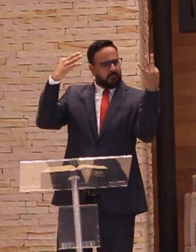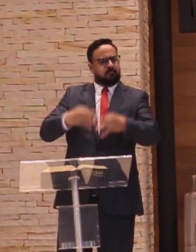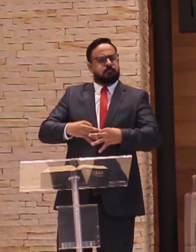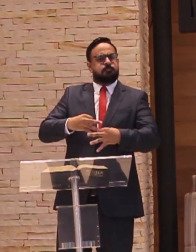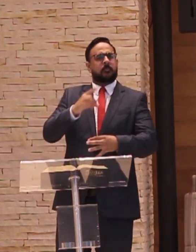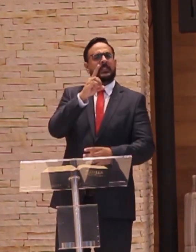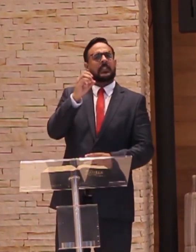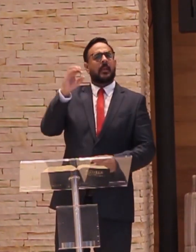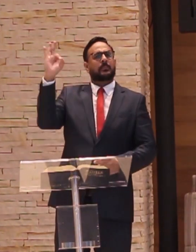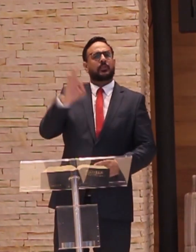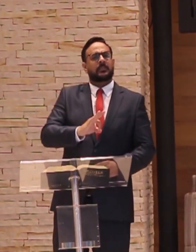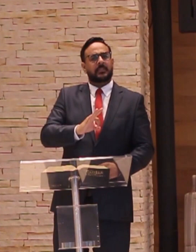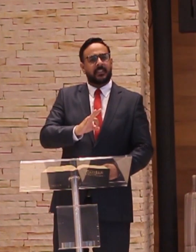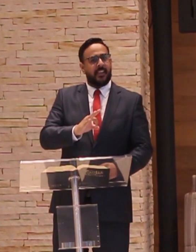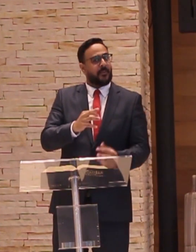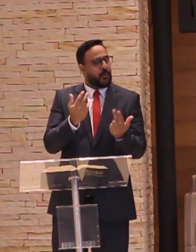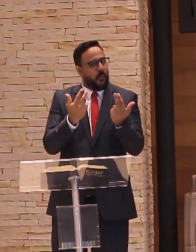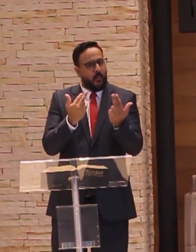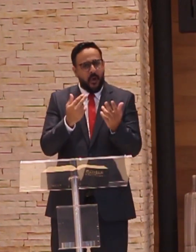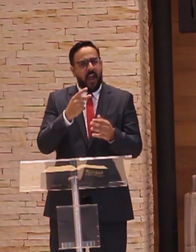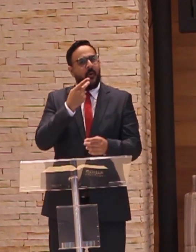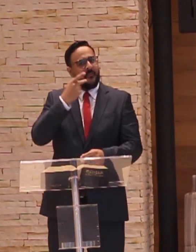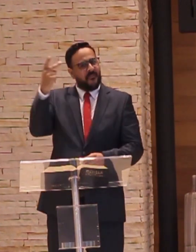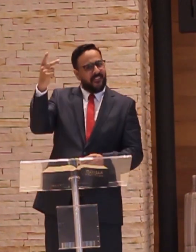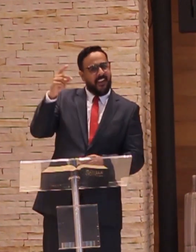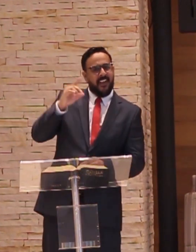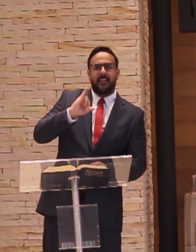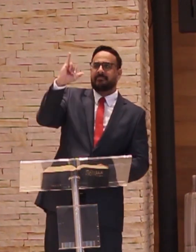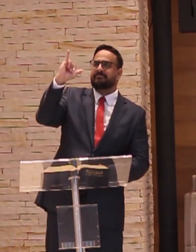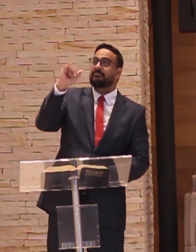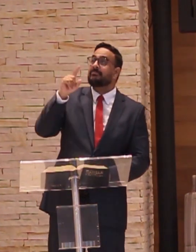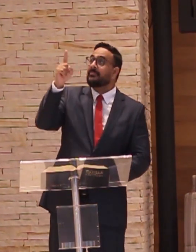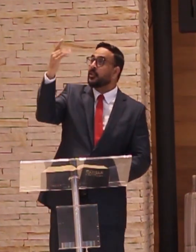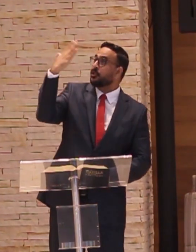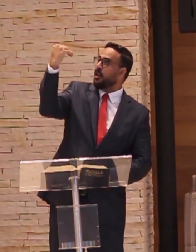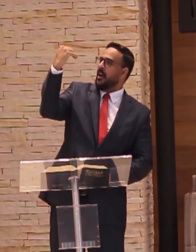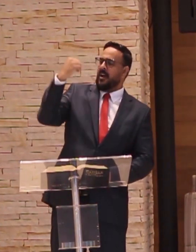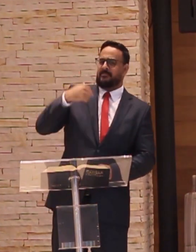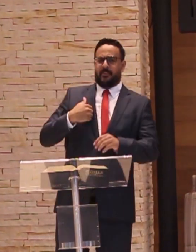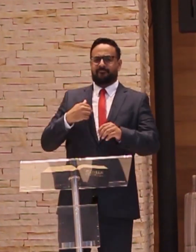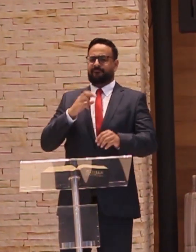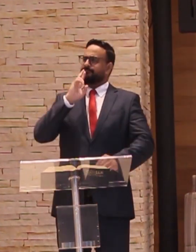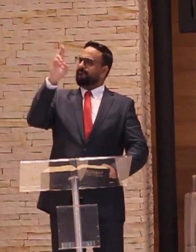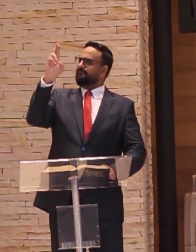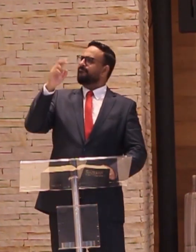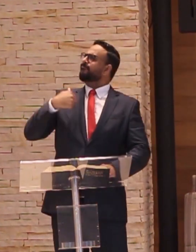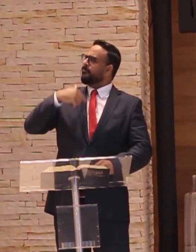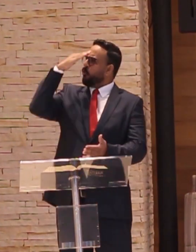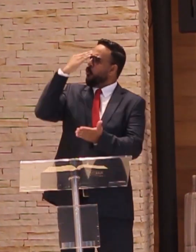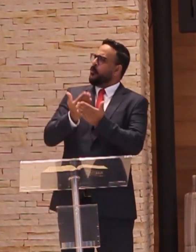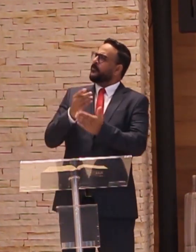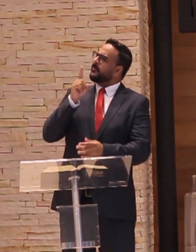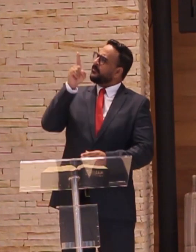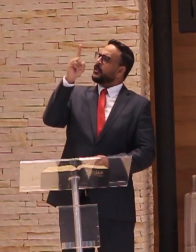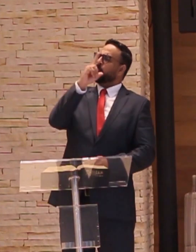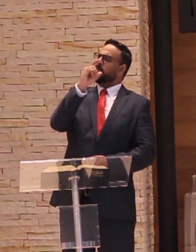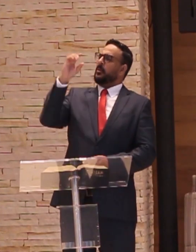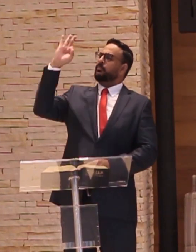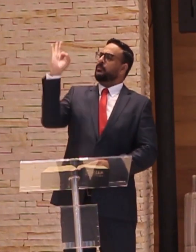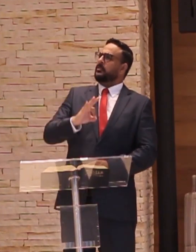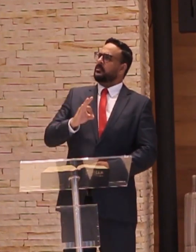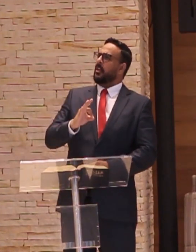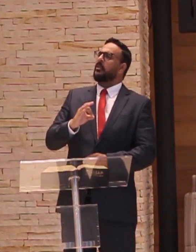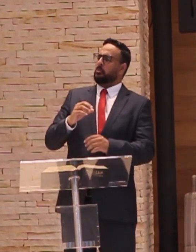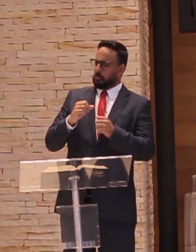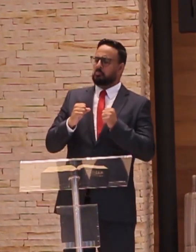entrega totalmente a Deus, uma confiança integral na palavra